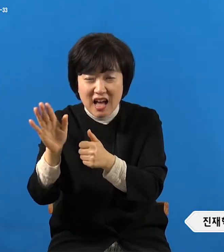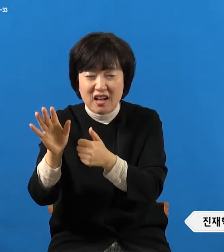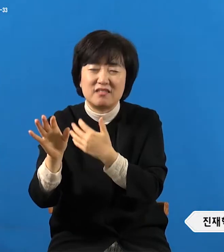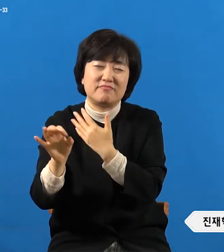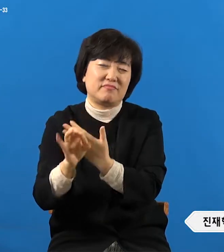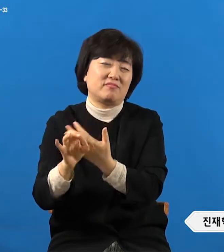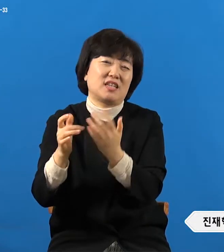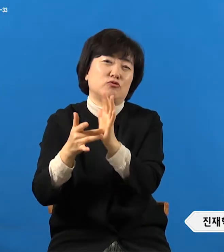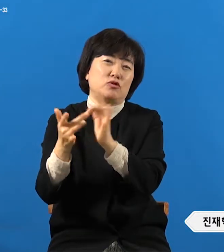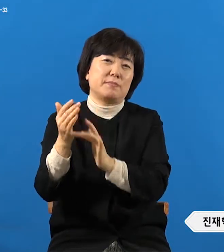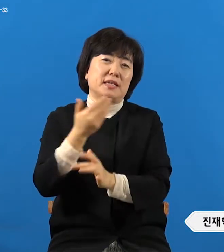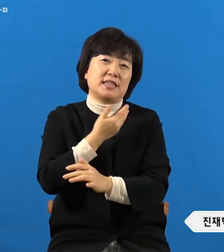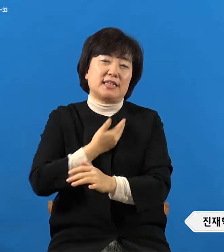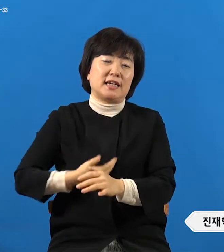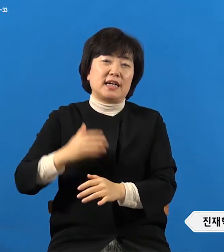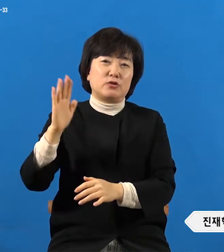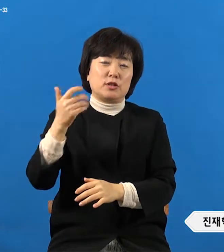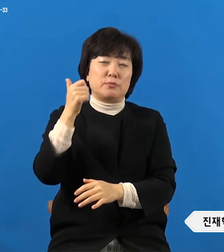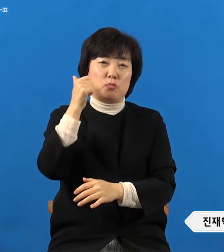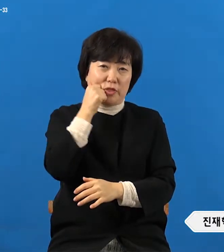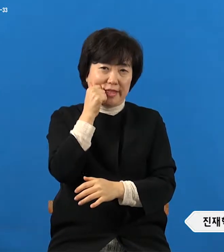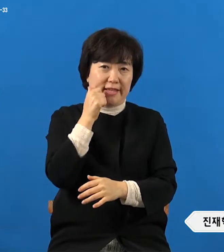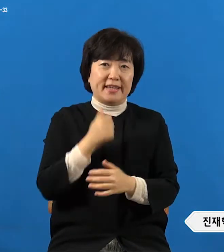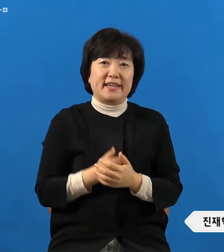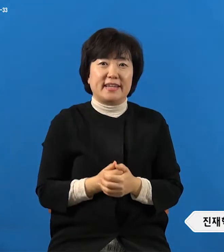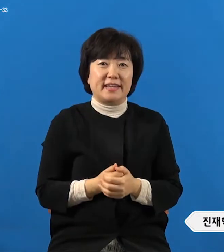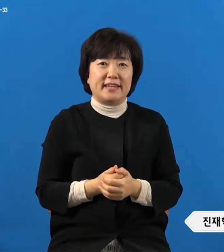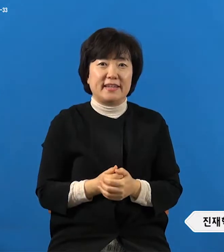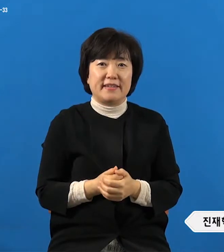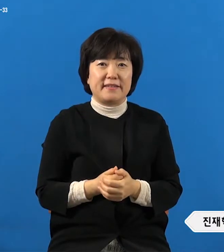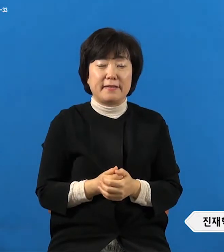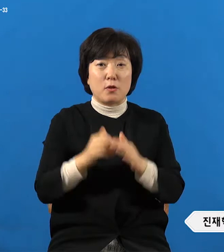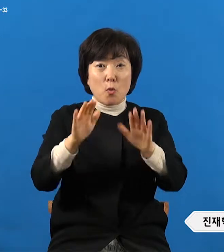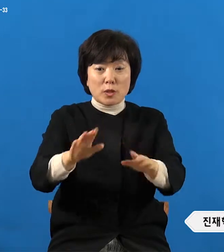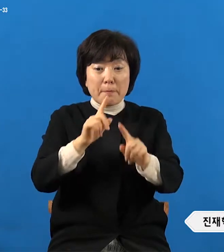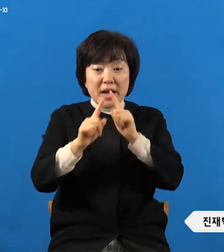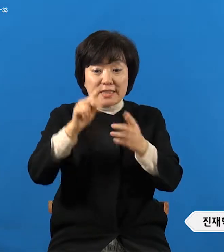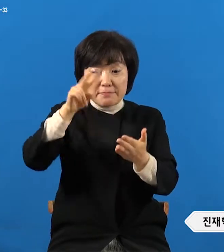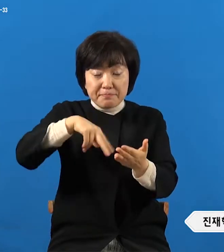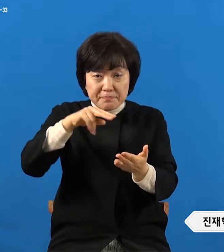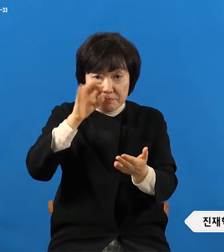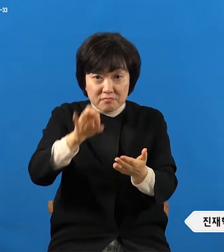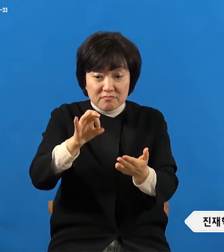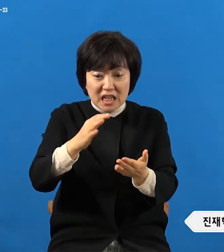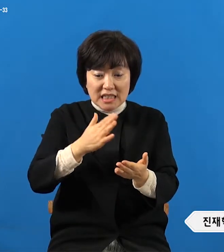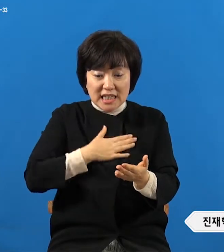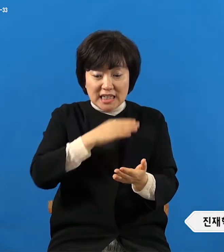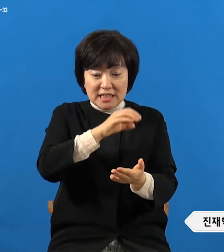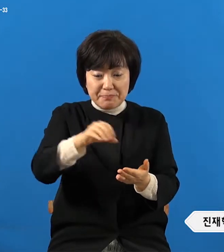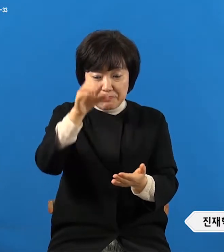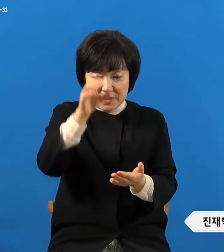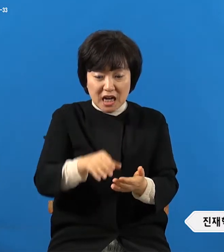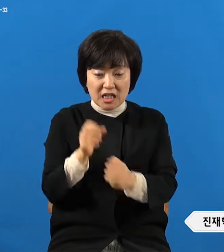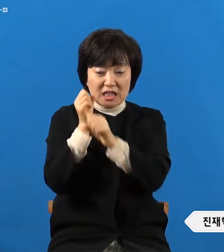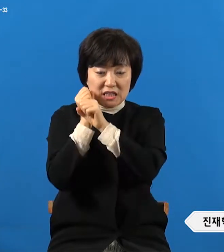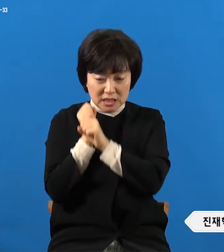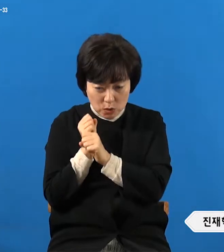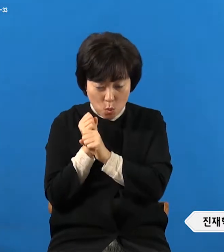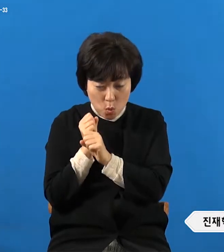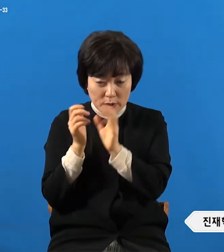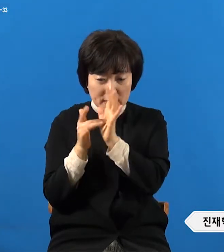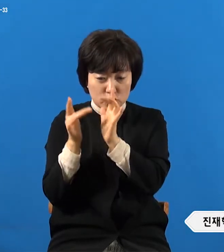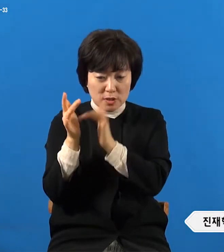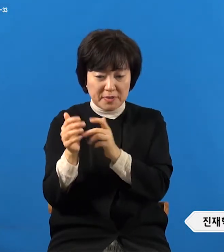능히 내 제자가 되지 못하리라. 오늘 말씀을 보니까 자기 십자가를 지고